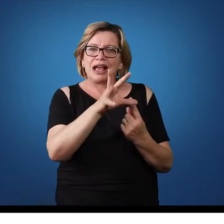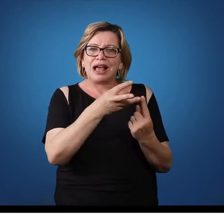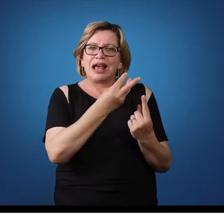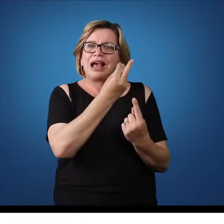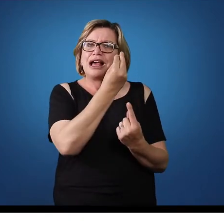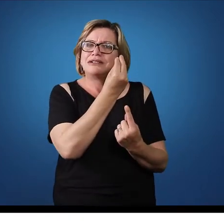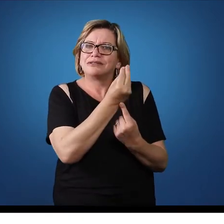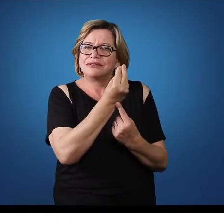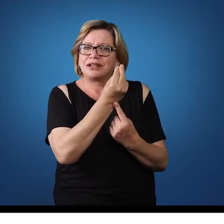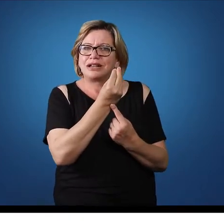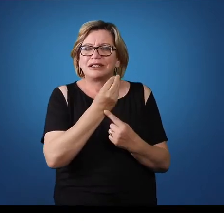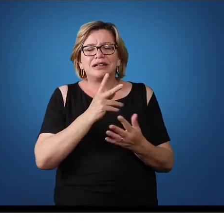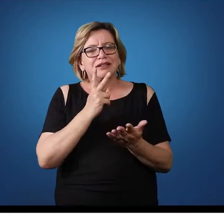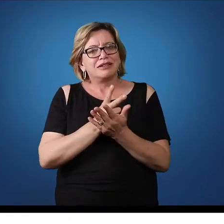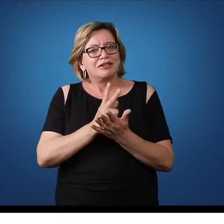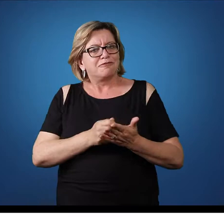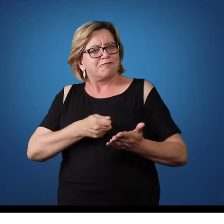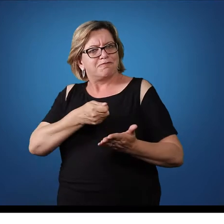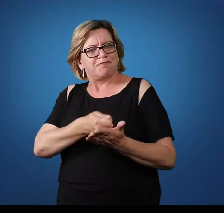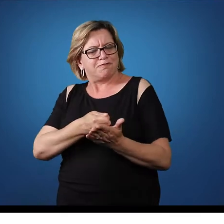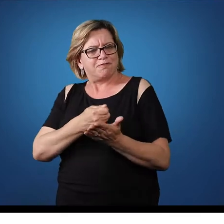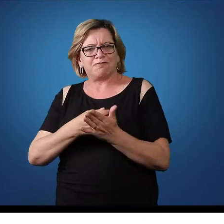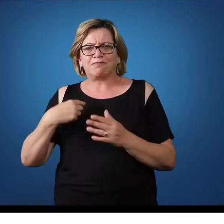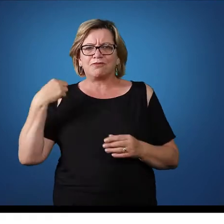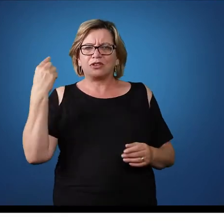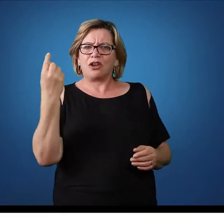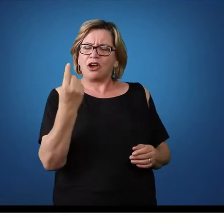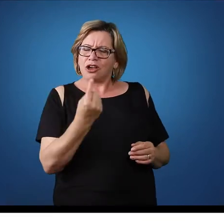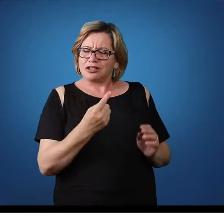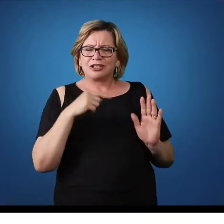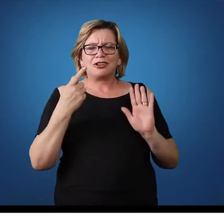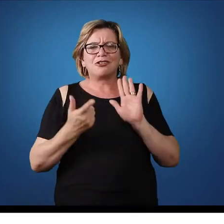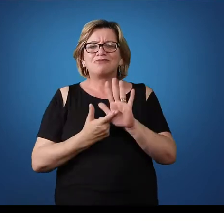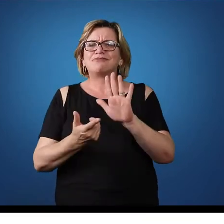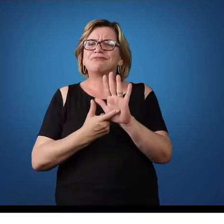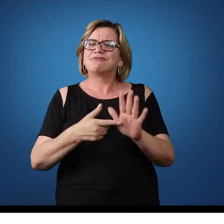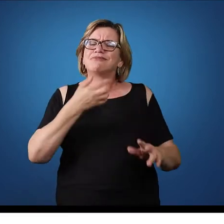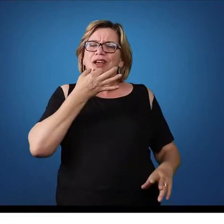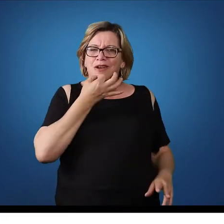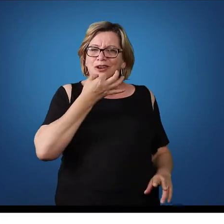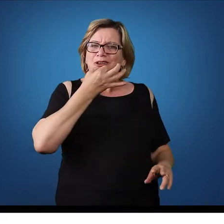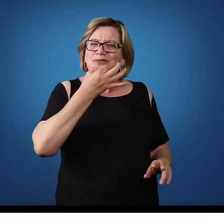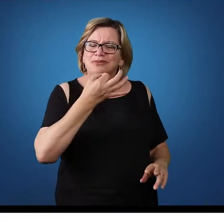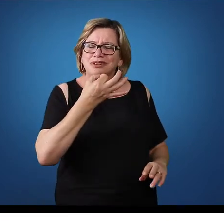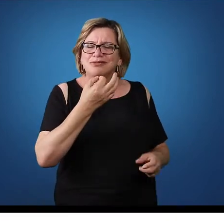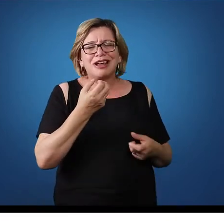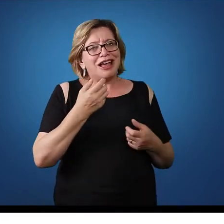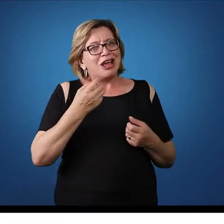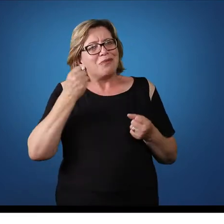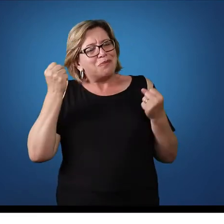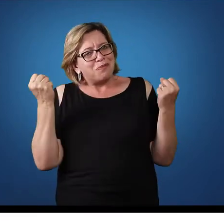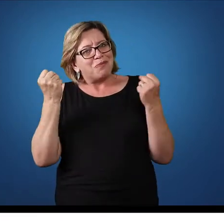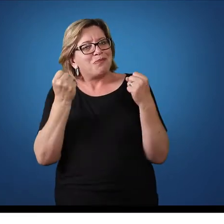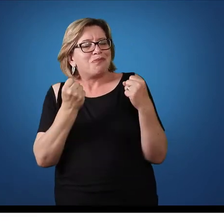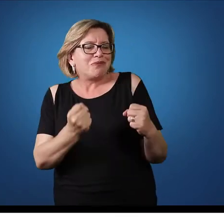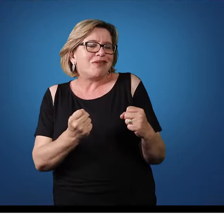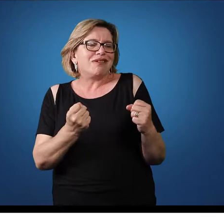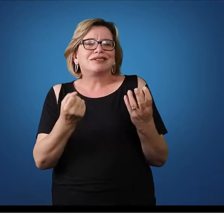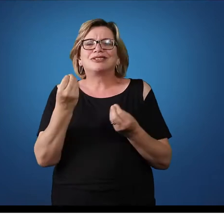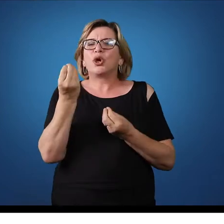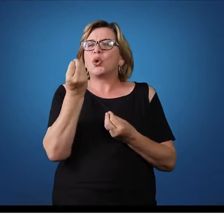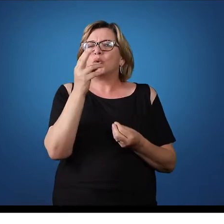nos exige de nós que nós nos pronunciemos sobre se ela deve ou não, se ela pode ou não ter um